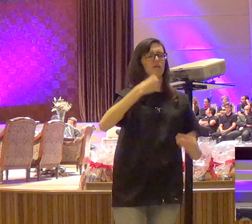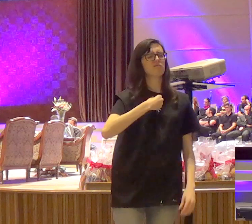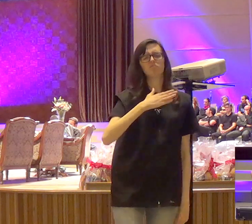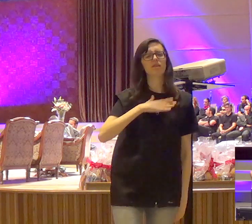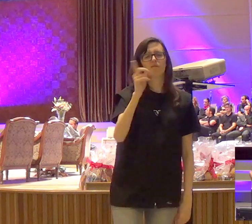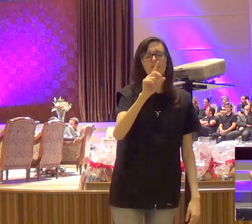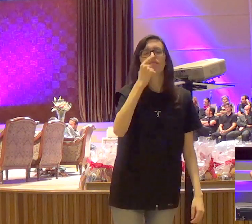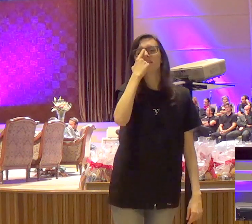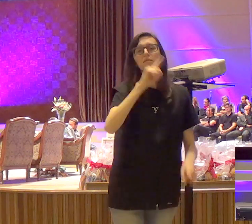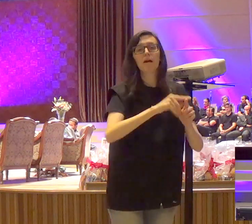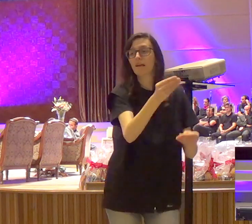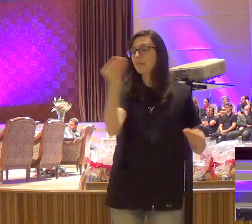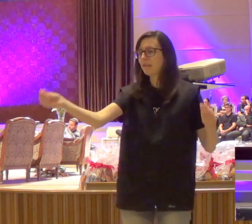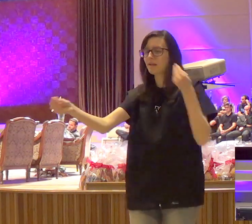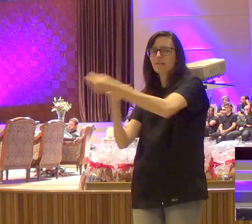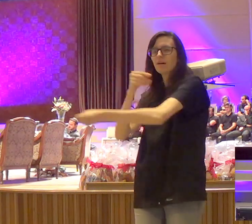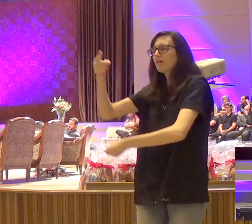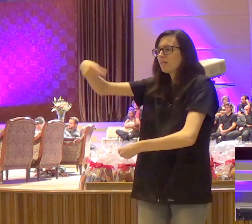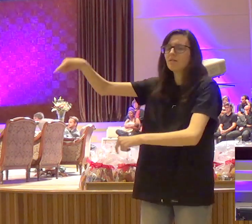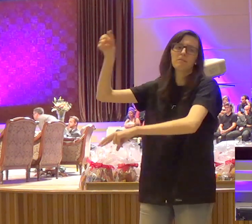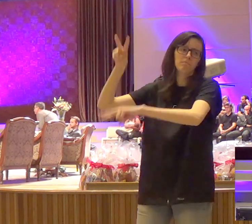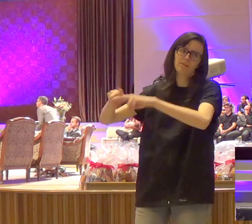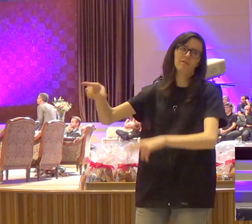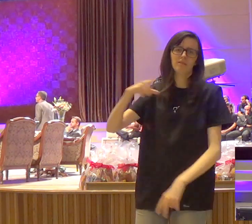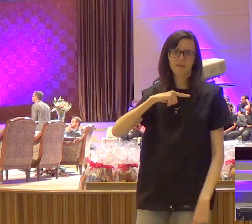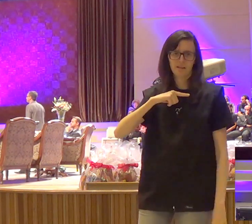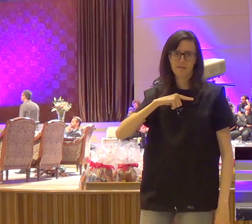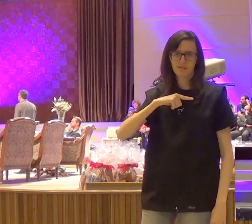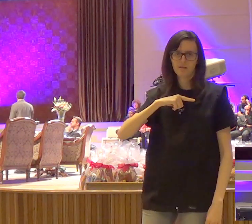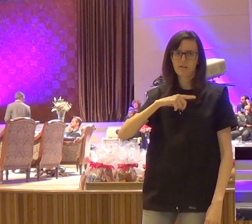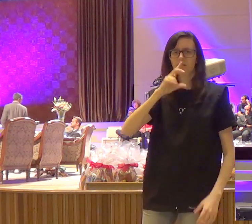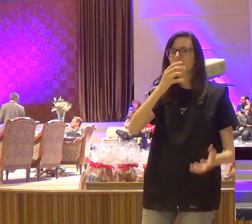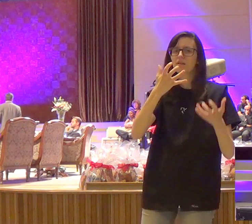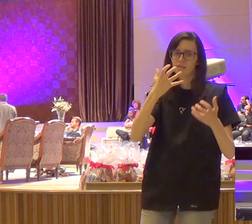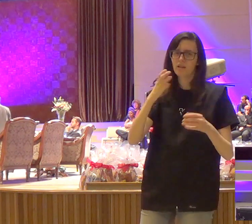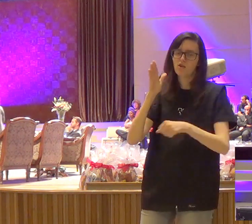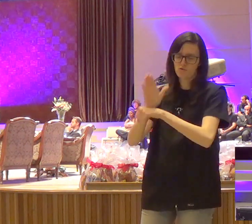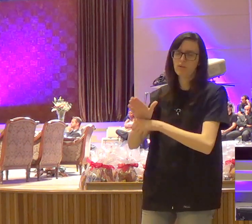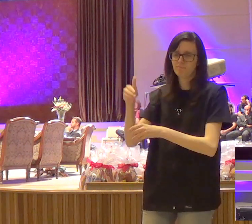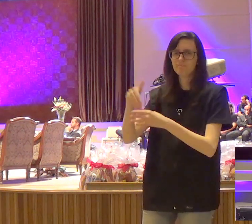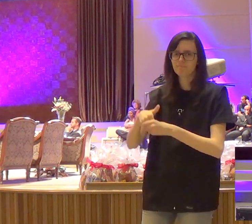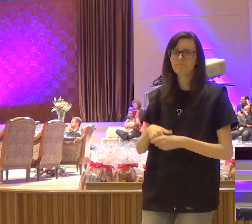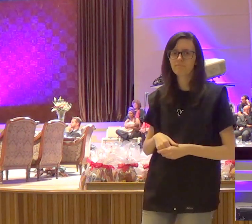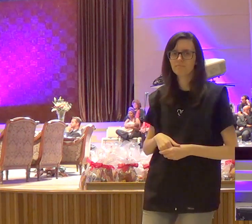mas sim por aqueles que estão dentro da prisão. Who are the least of these? que necessitam.